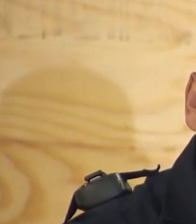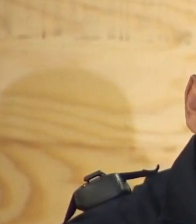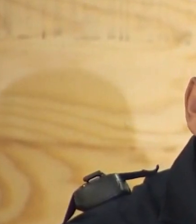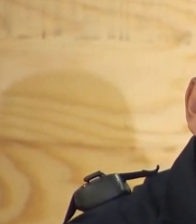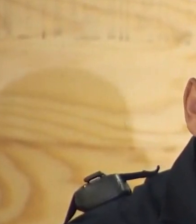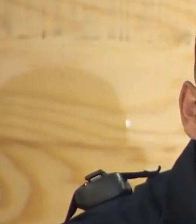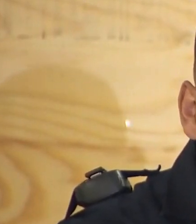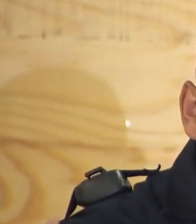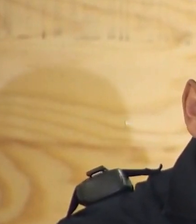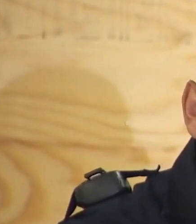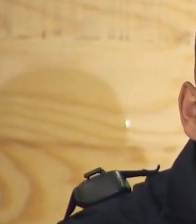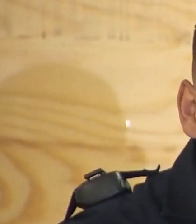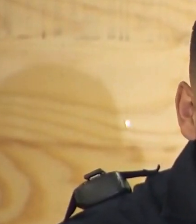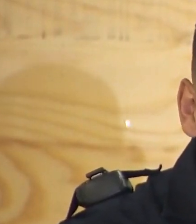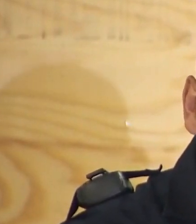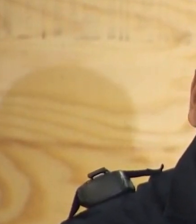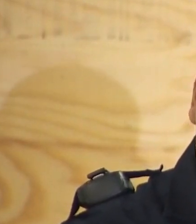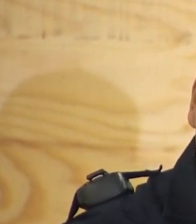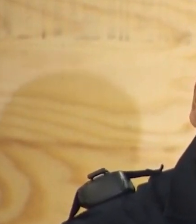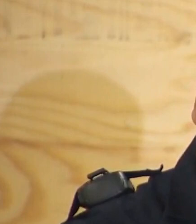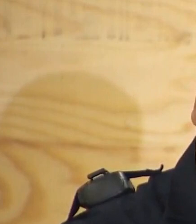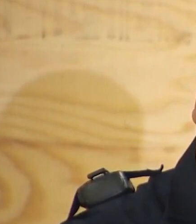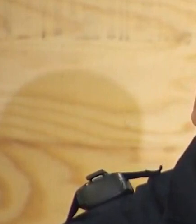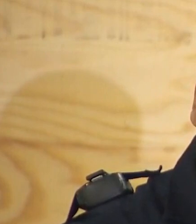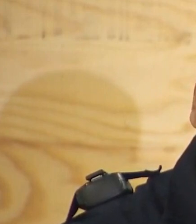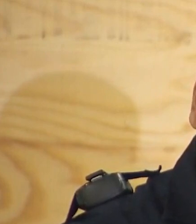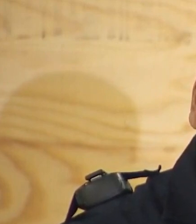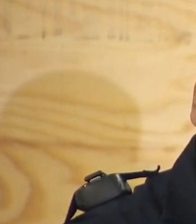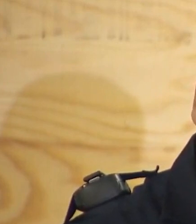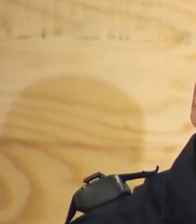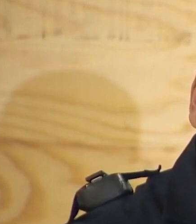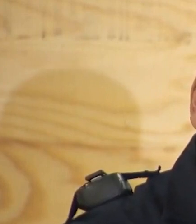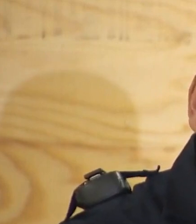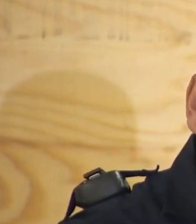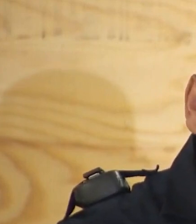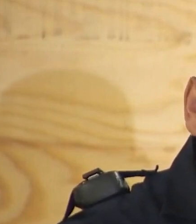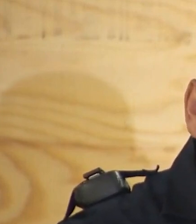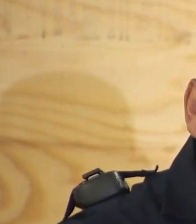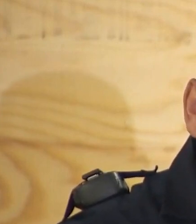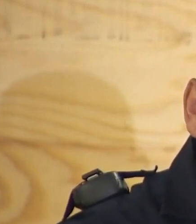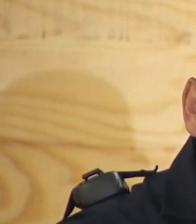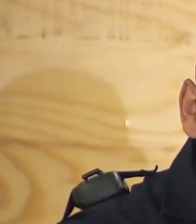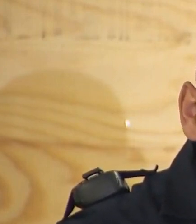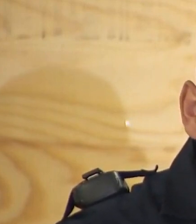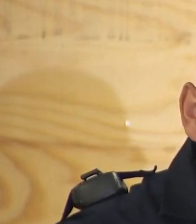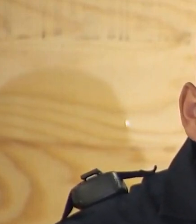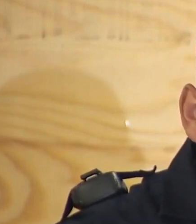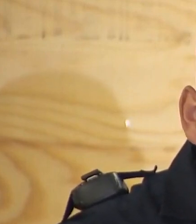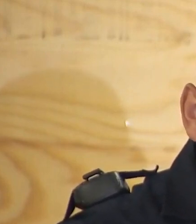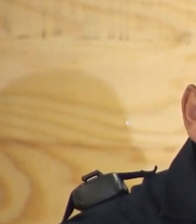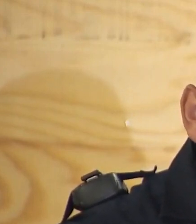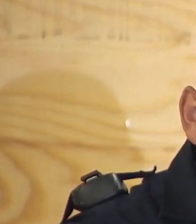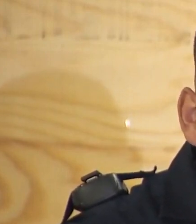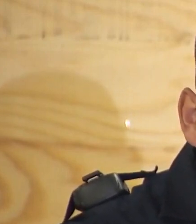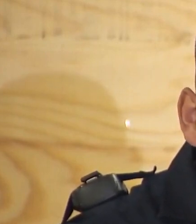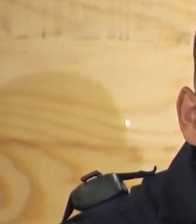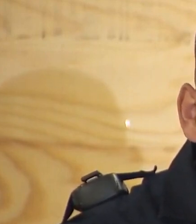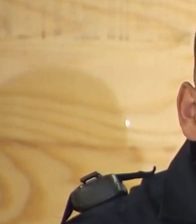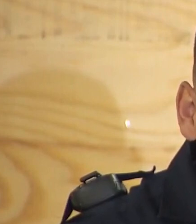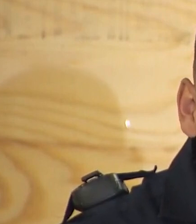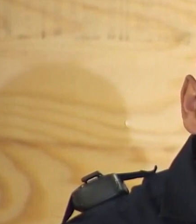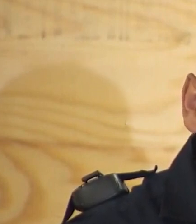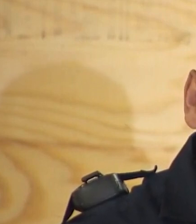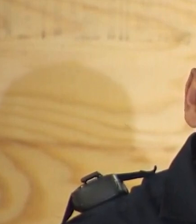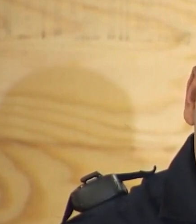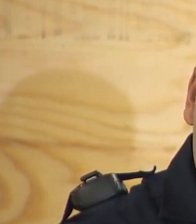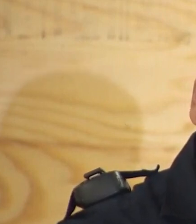y Univision, van a estar trasladando todo directamente allí para toda mi gente que habla español, que por favor vaya allí y